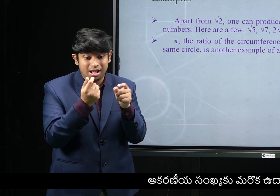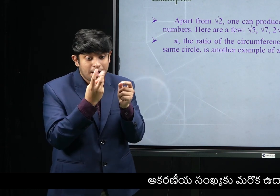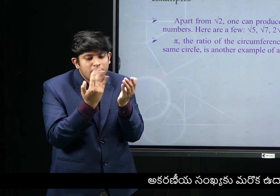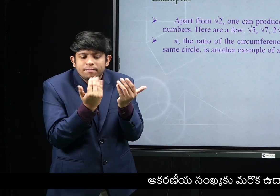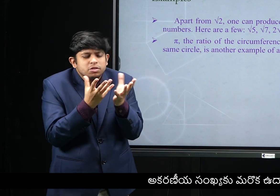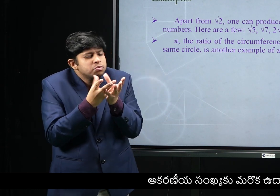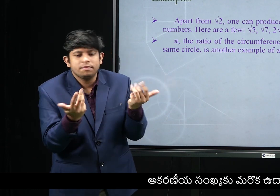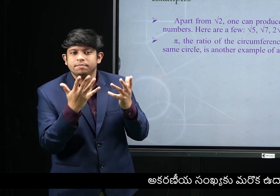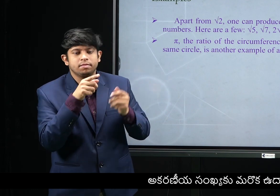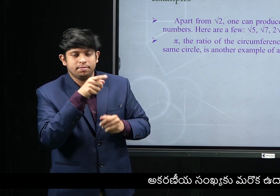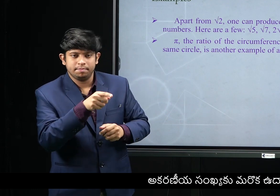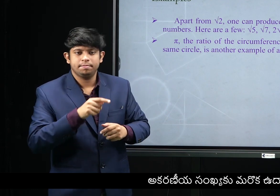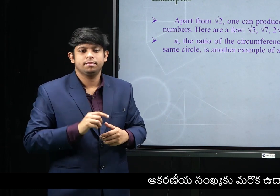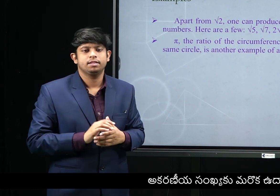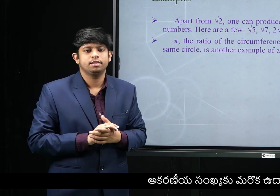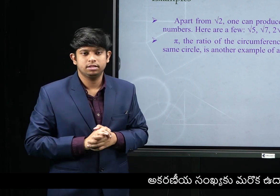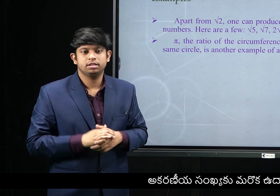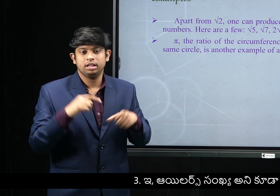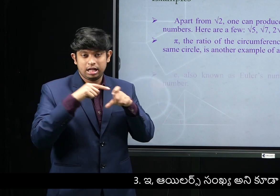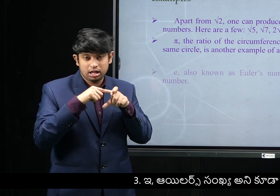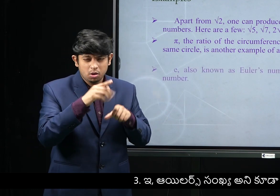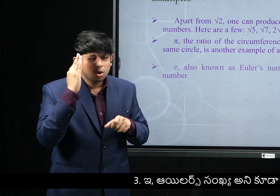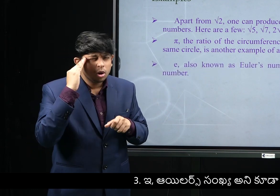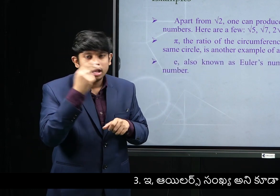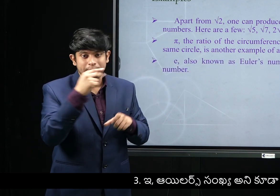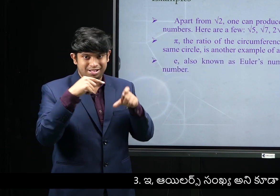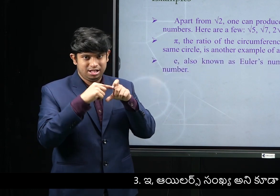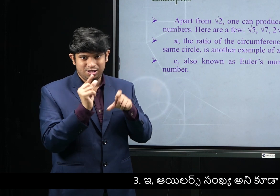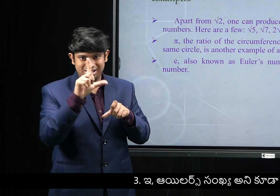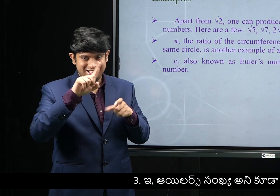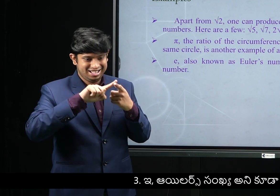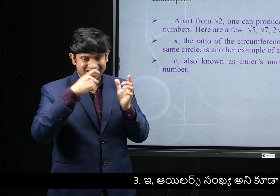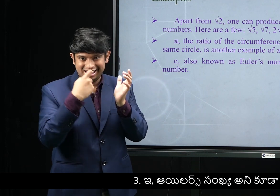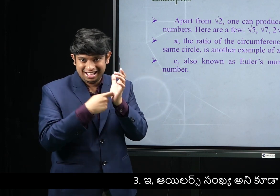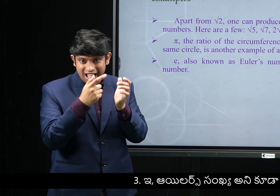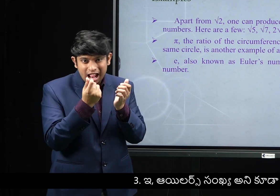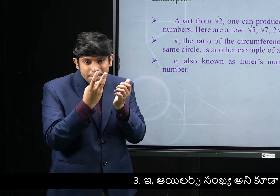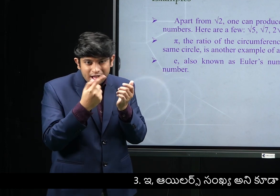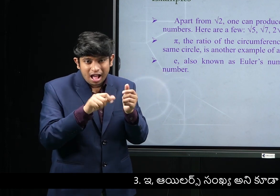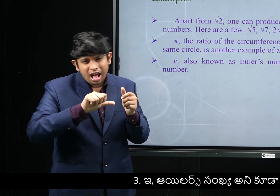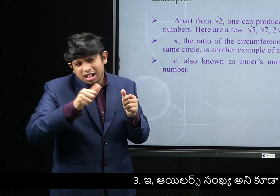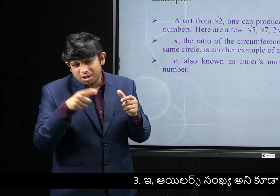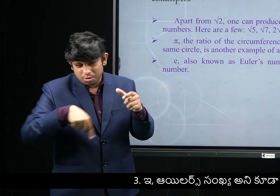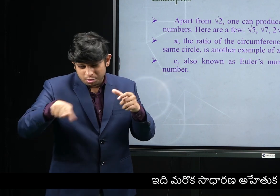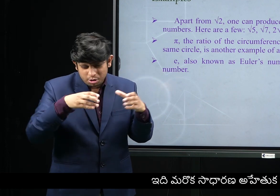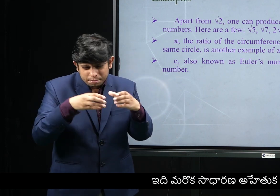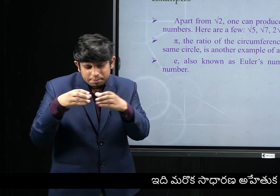అకర్ణీయ సంఖ్యకు మరొక ఉదాహరణ 3. ఈ ఆయిలర్స్ సంఖ్య అని కూడా పిలుస్తారు. ఇది